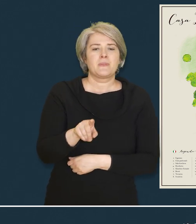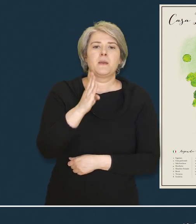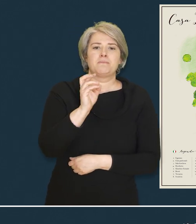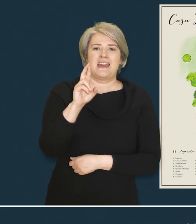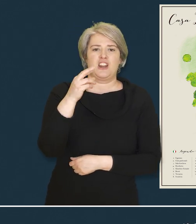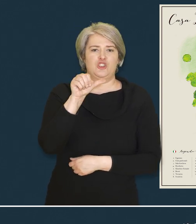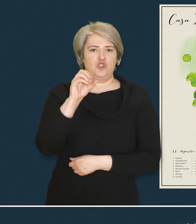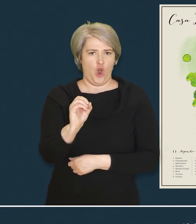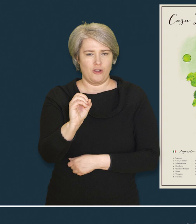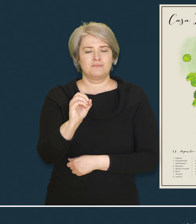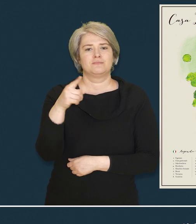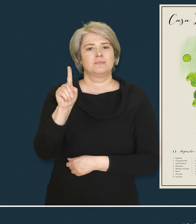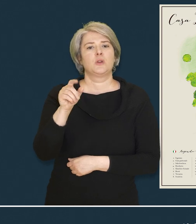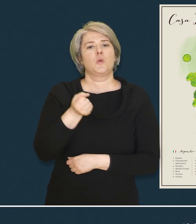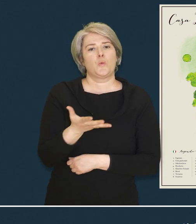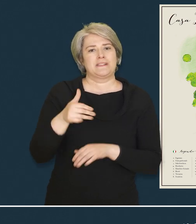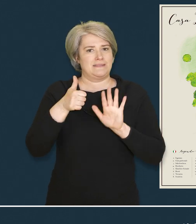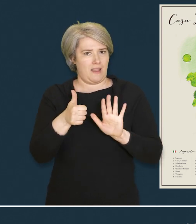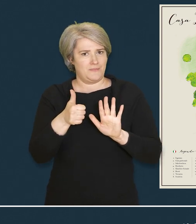Il berceau, numero 6.